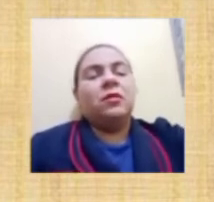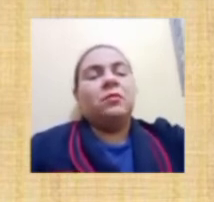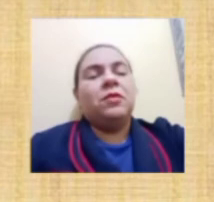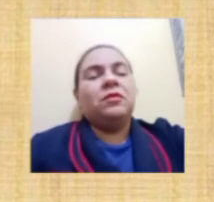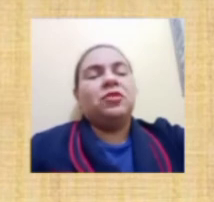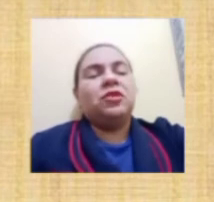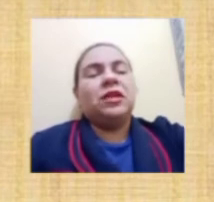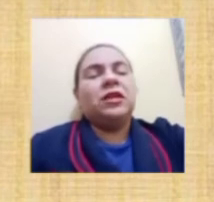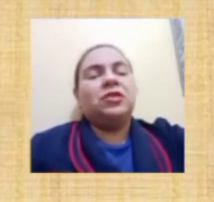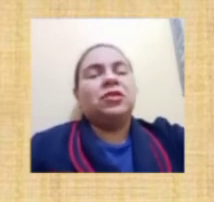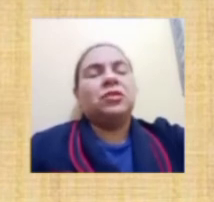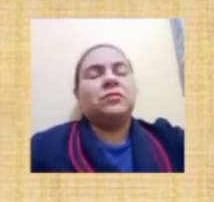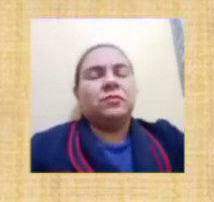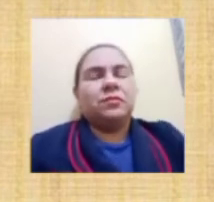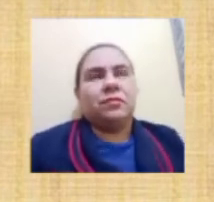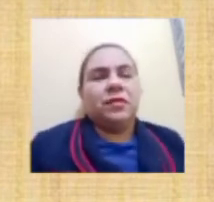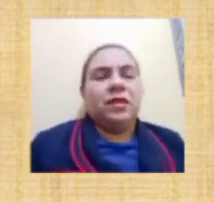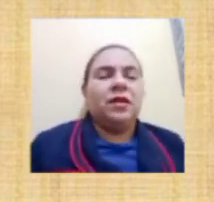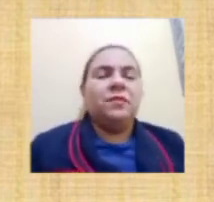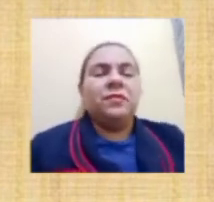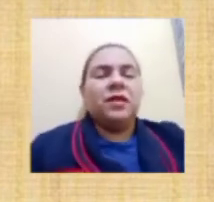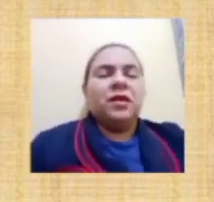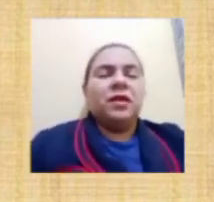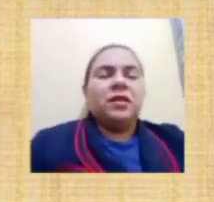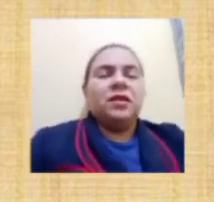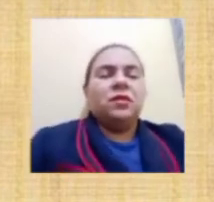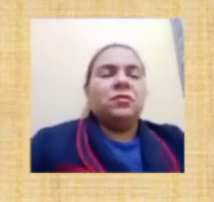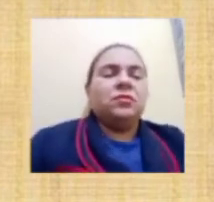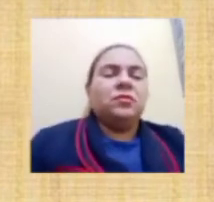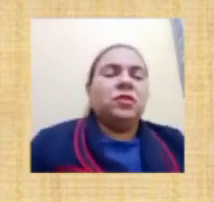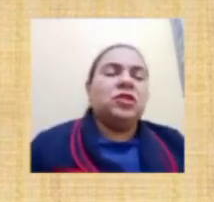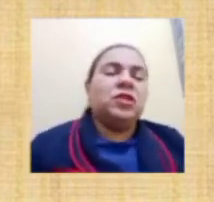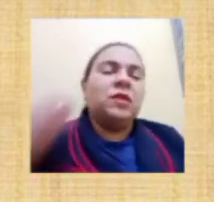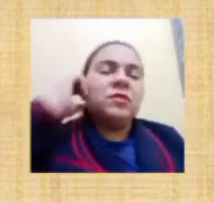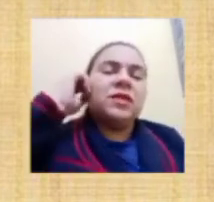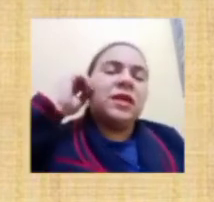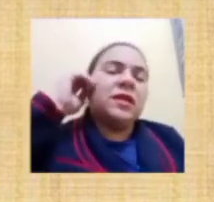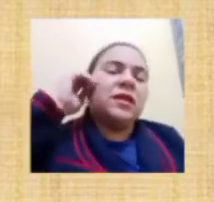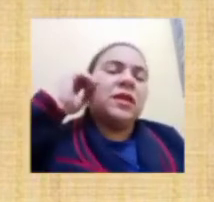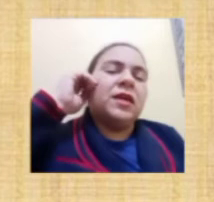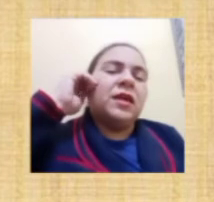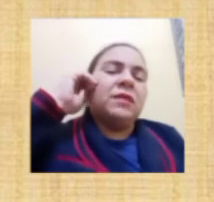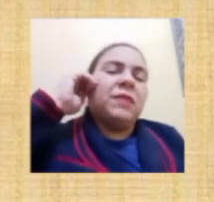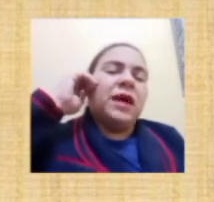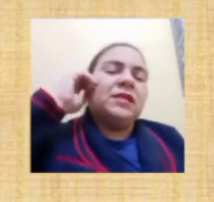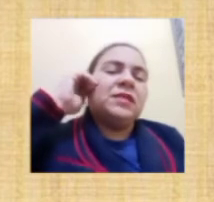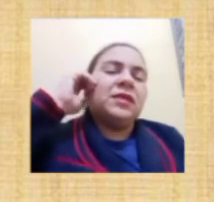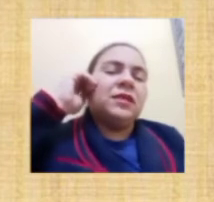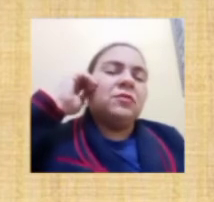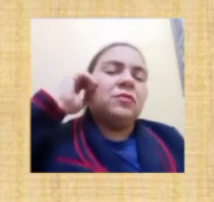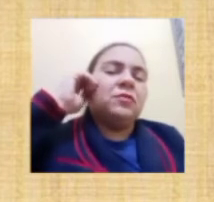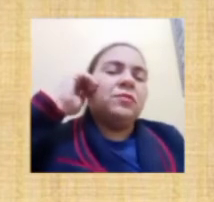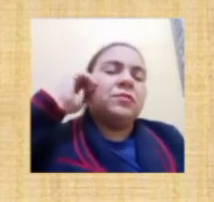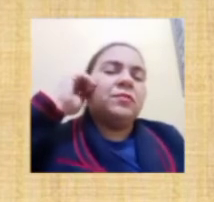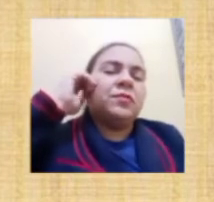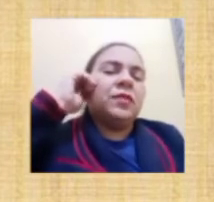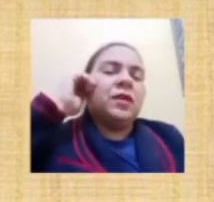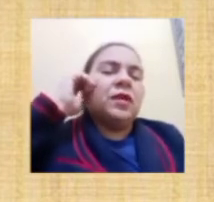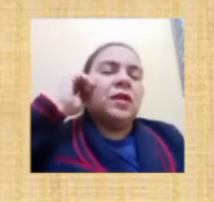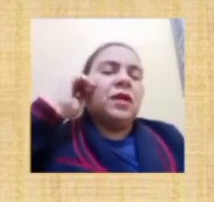fica sempre atento. Tirando, então, lá de dentro do parênteses, mais 5,